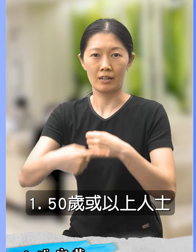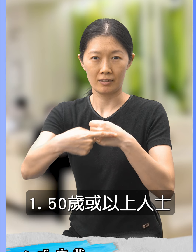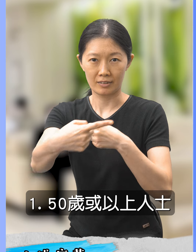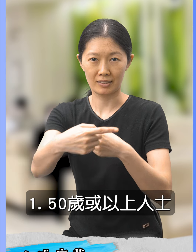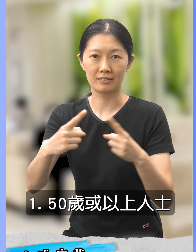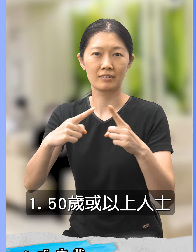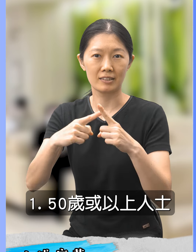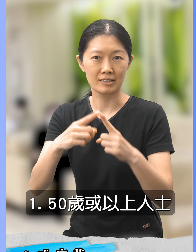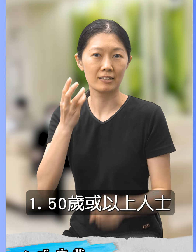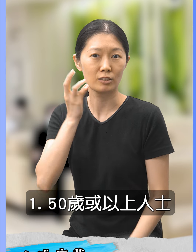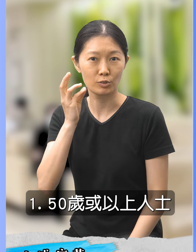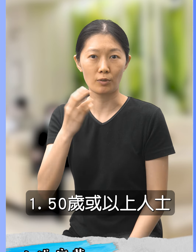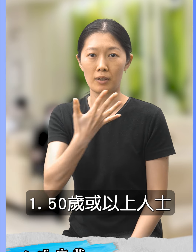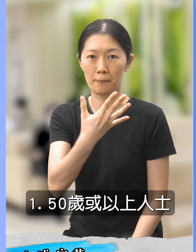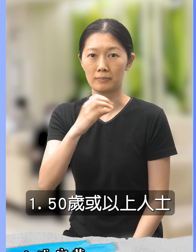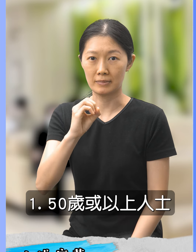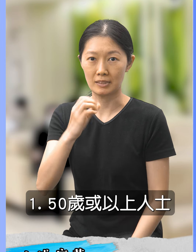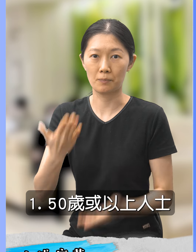第一，50歲或以上人士。